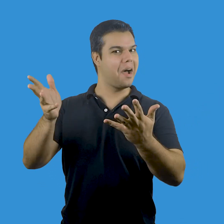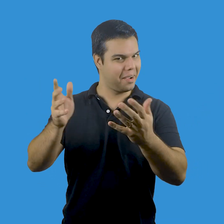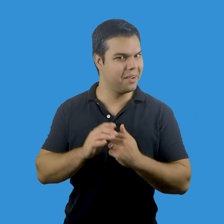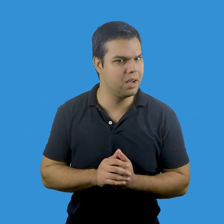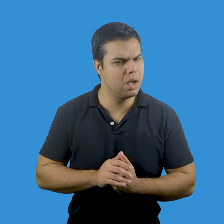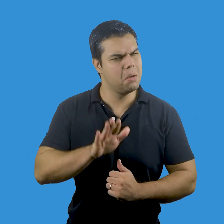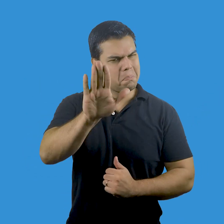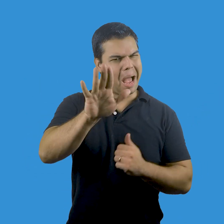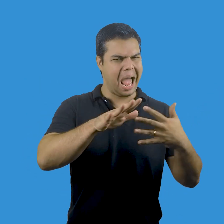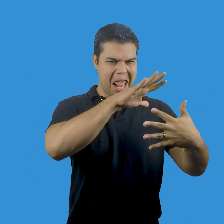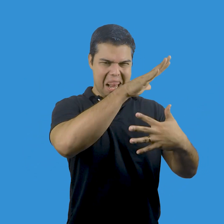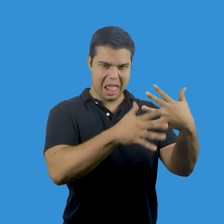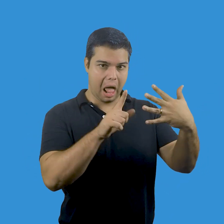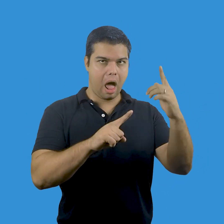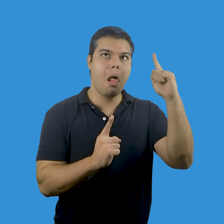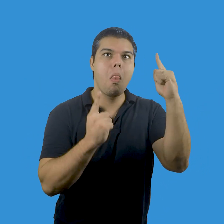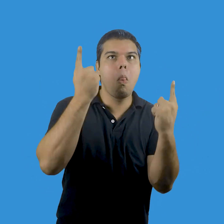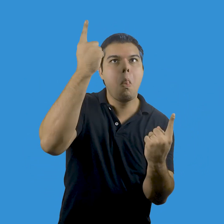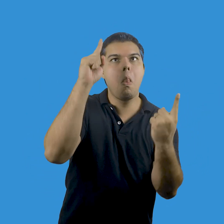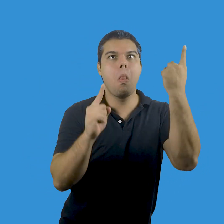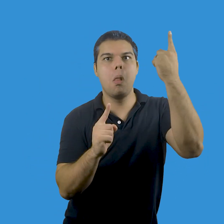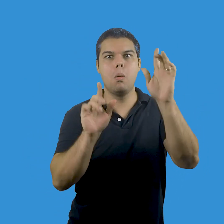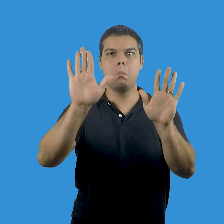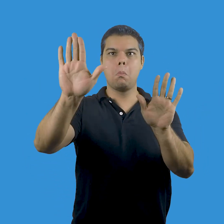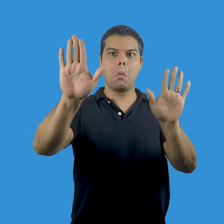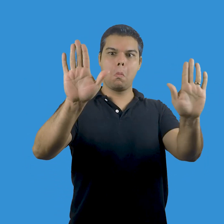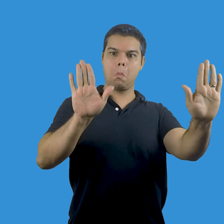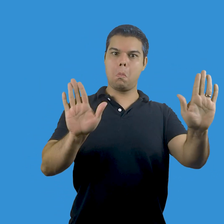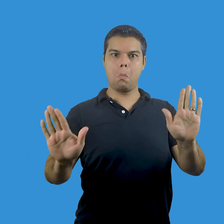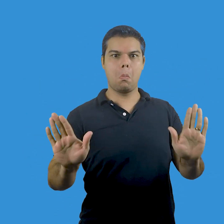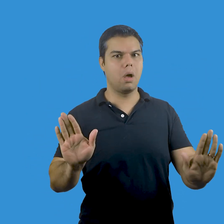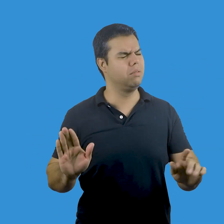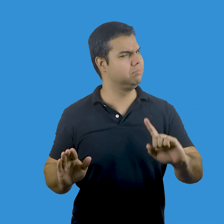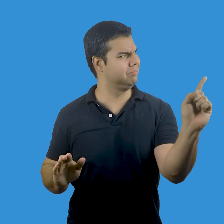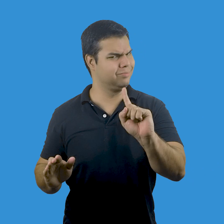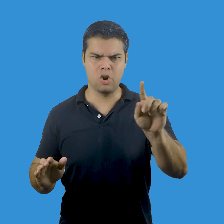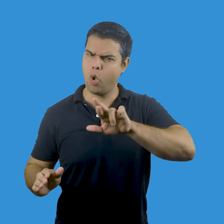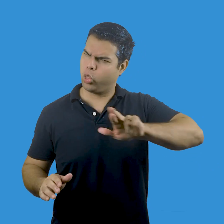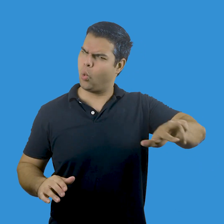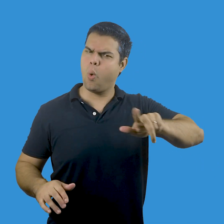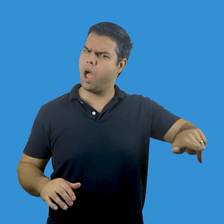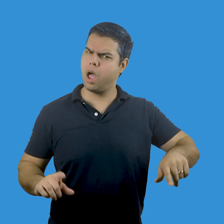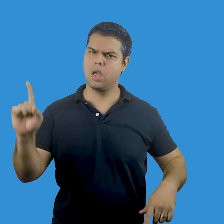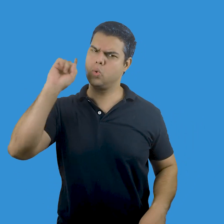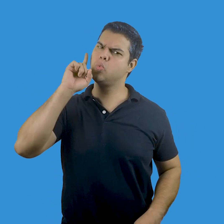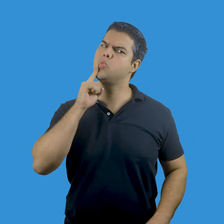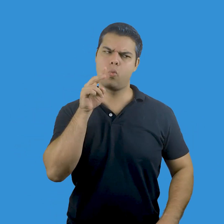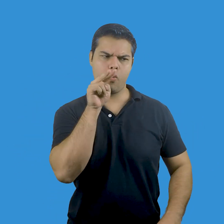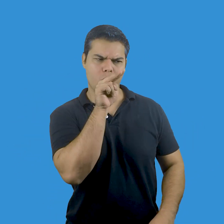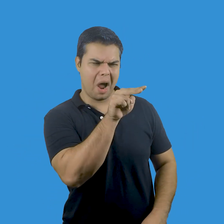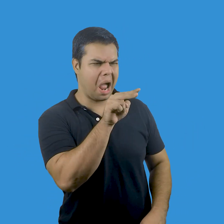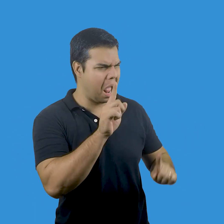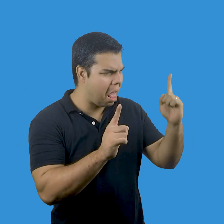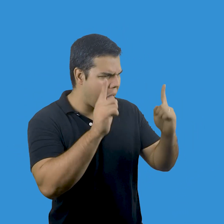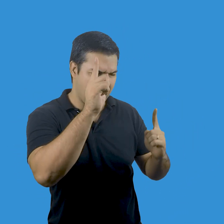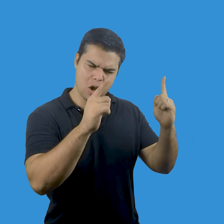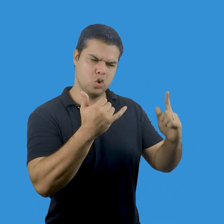é que a Libras não é mímica. Aliás, afirmar que Libras é mímica incomoda profundamente os